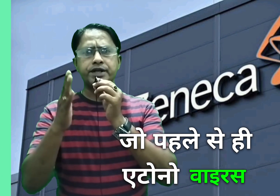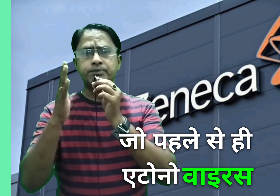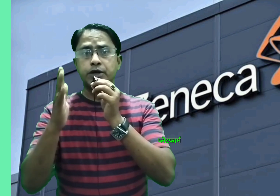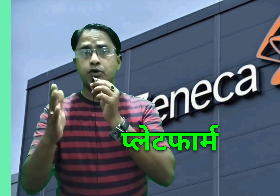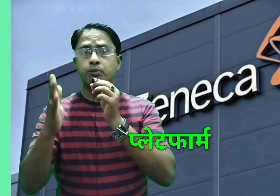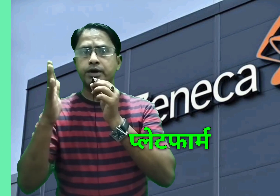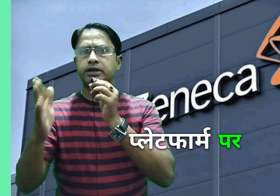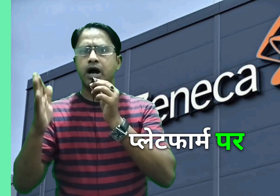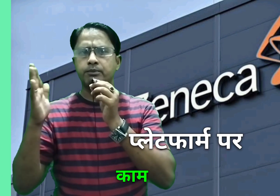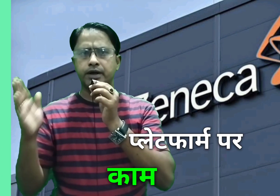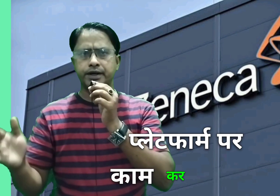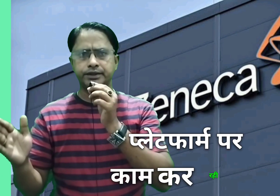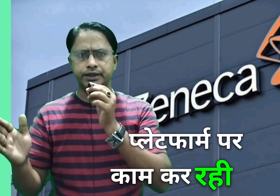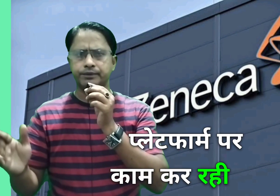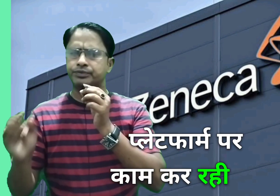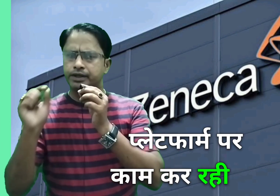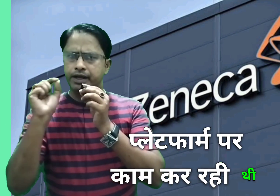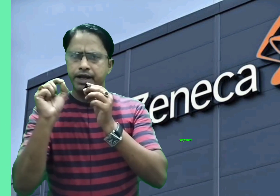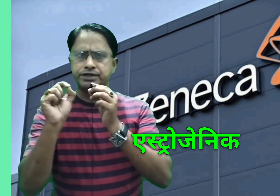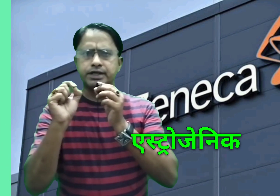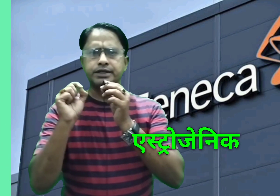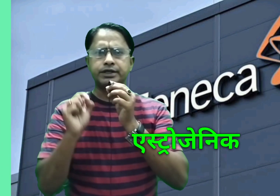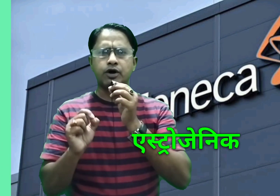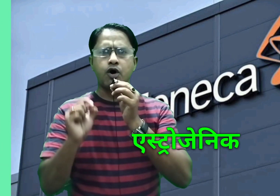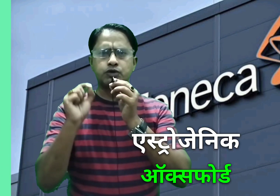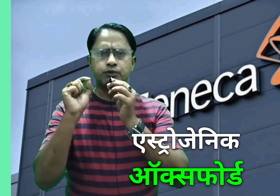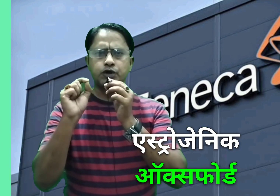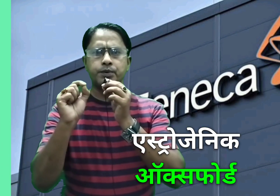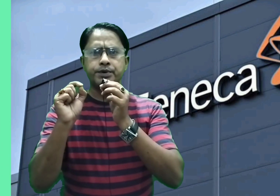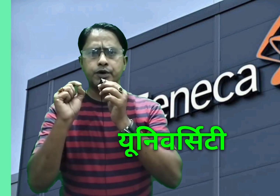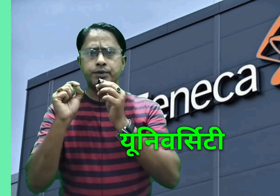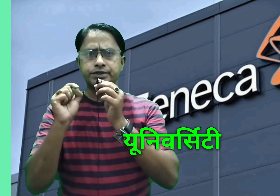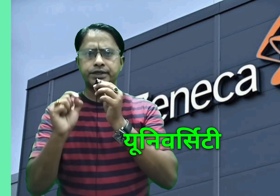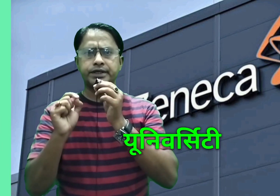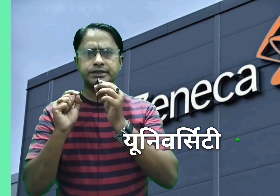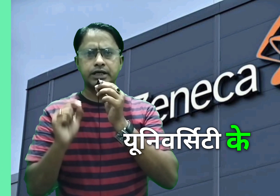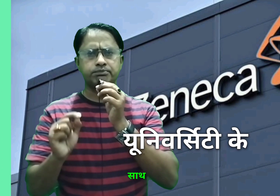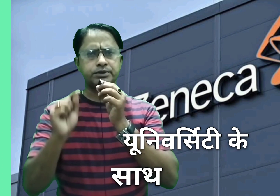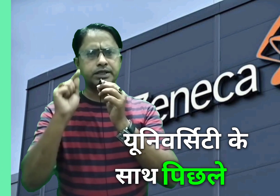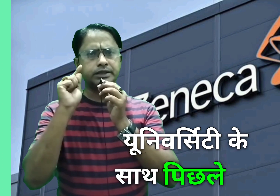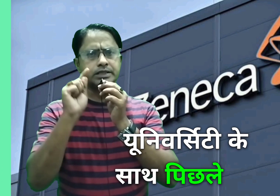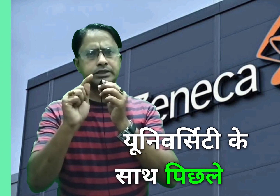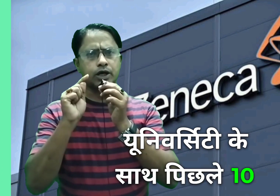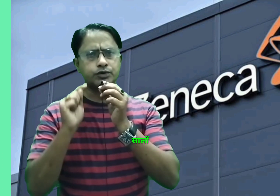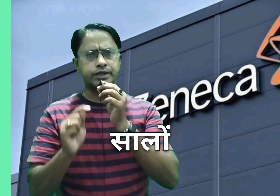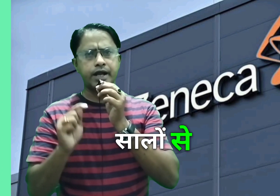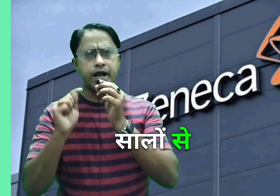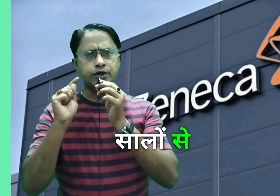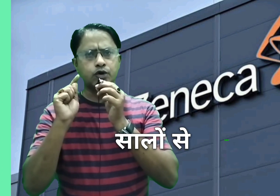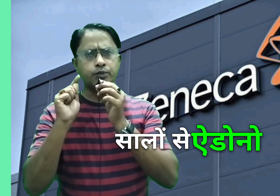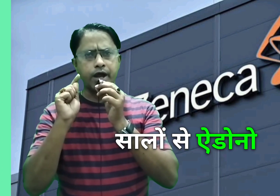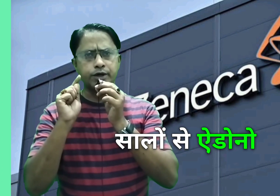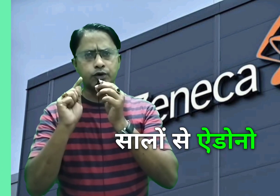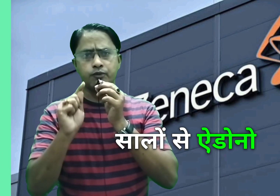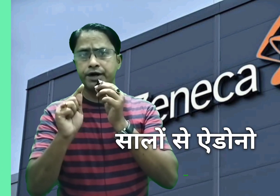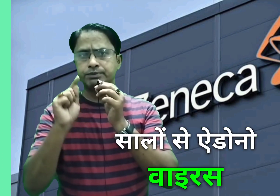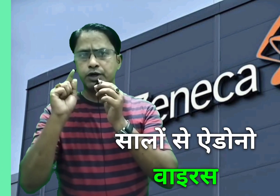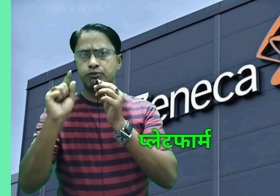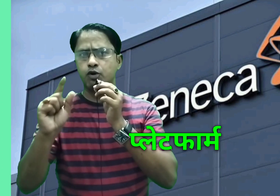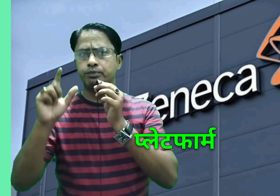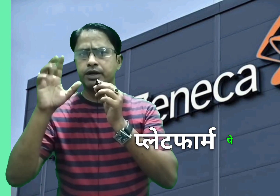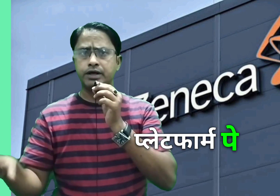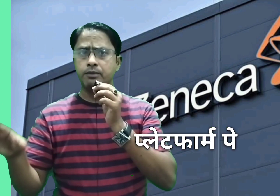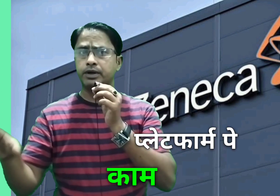एडेनो वायरस प्लेटफॉर्म पे काम कर रही थी। एस्ट्राजेनेका ऑक्सफोर्ड यूनिवर्सिटी के साथ पिछले 10 सालों से एडेनो